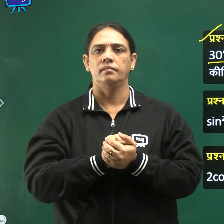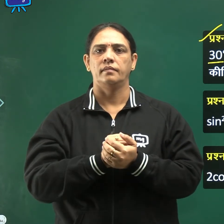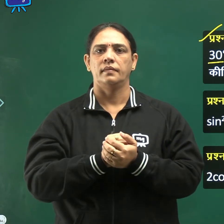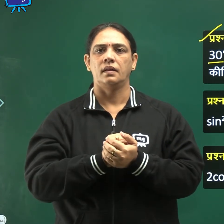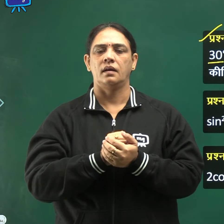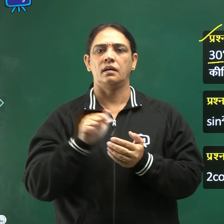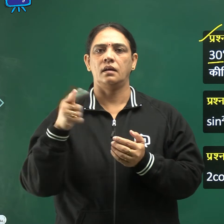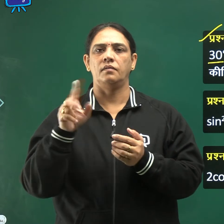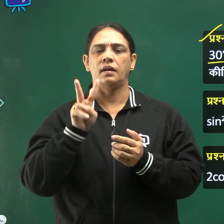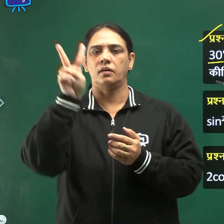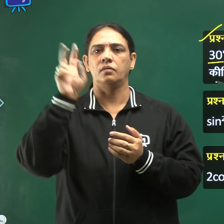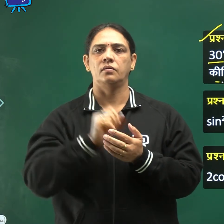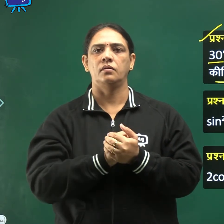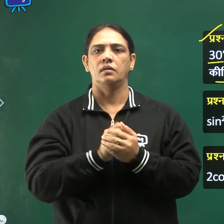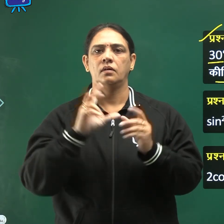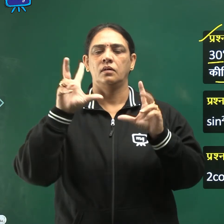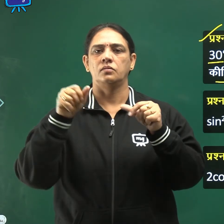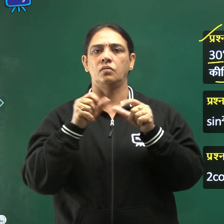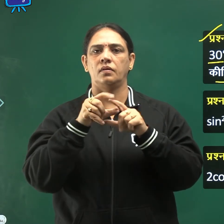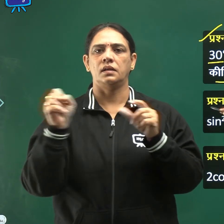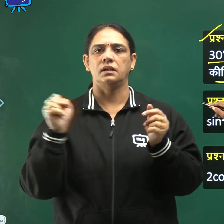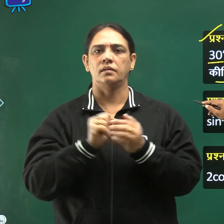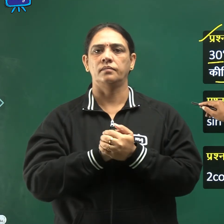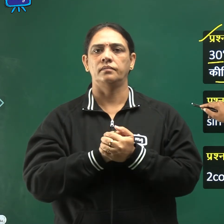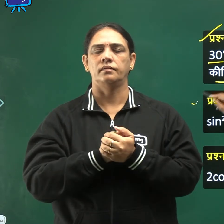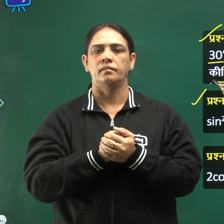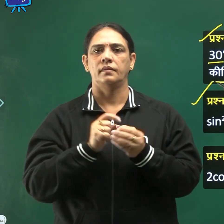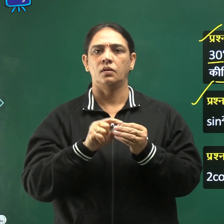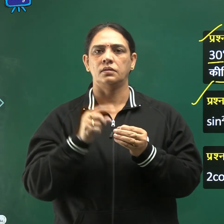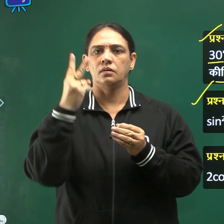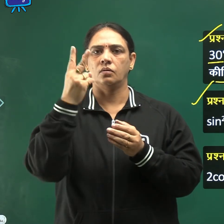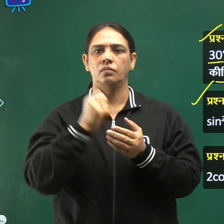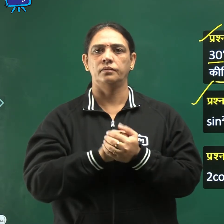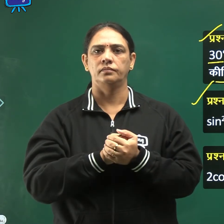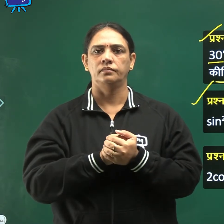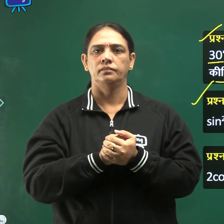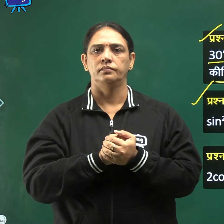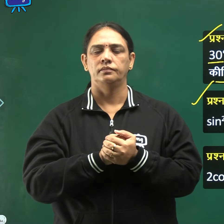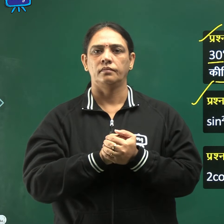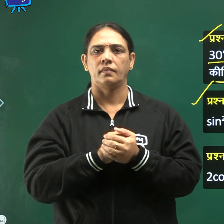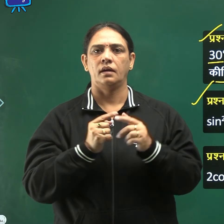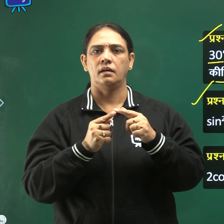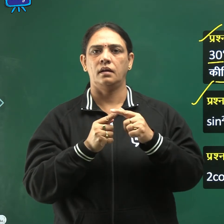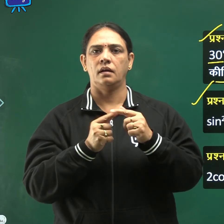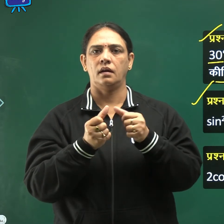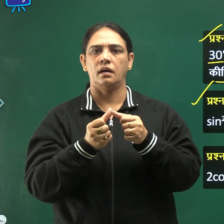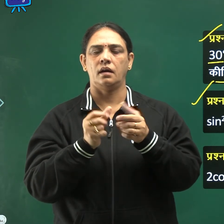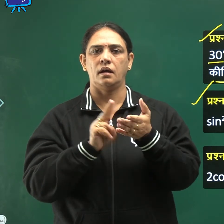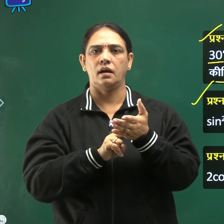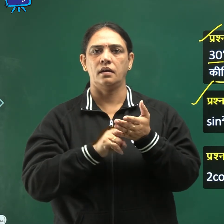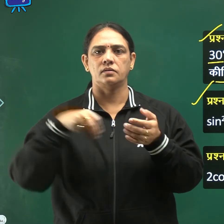का मान ज्ञात कीजिए। प्रश्न 2, tan स्क्वायर